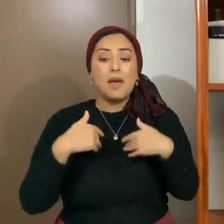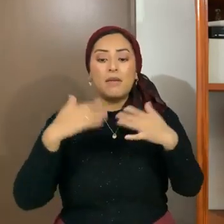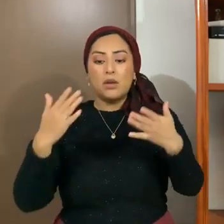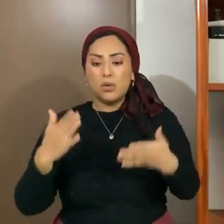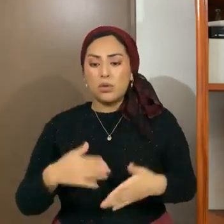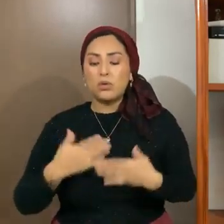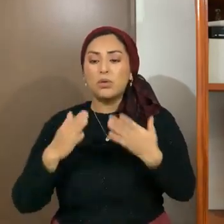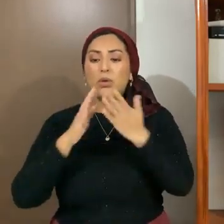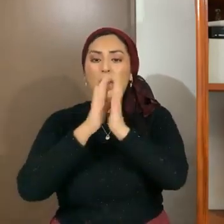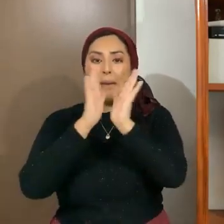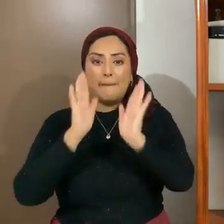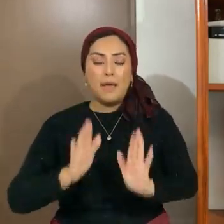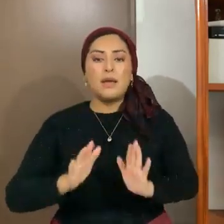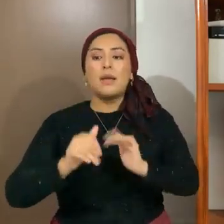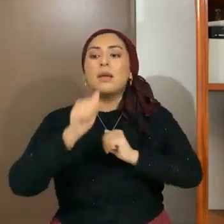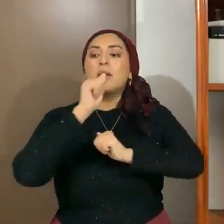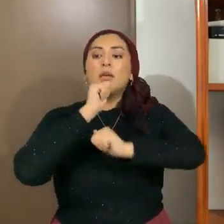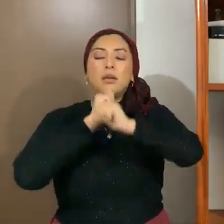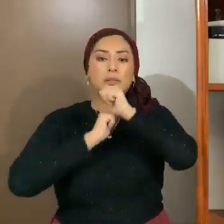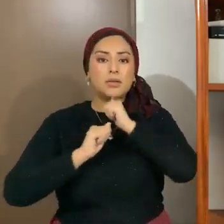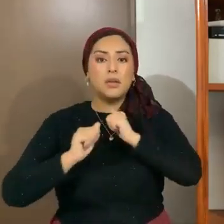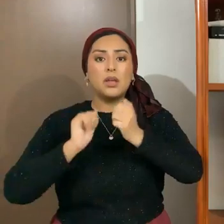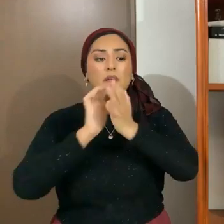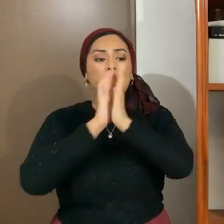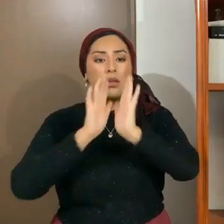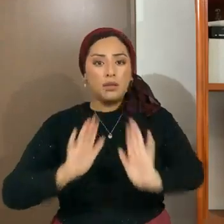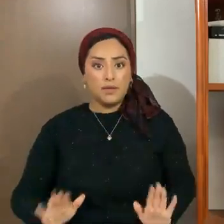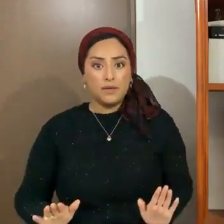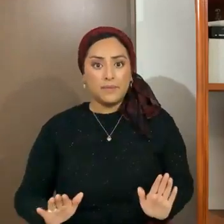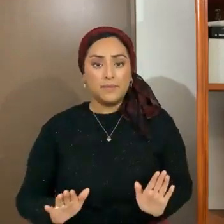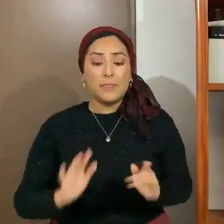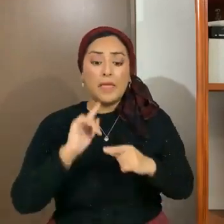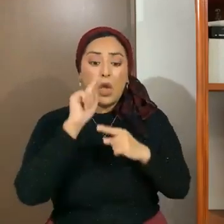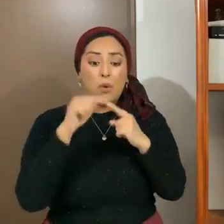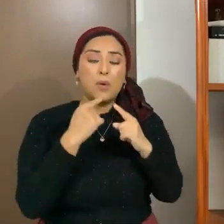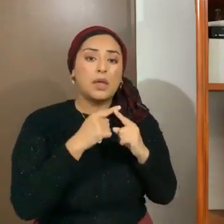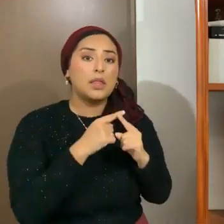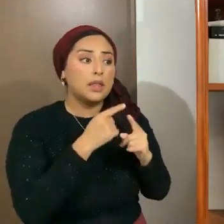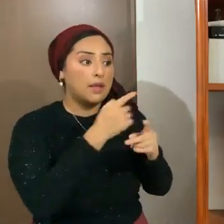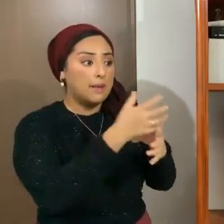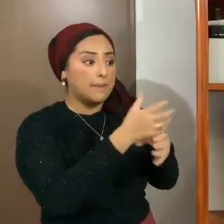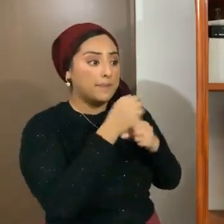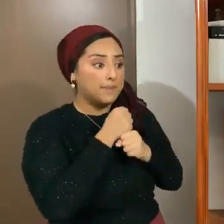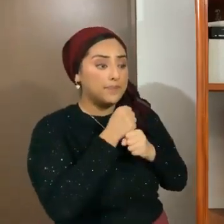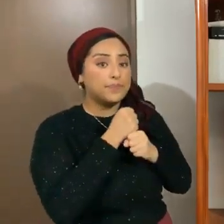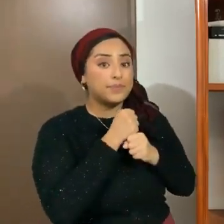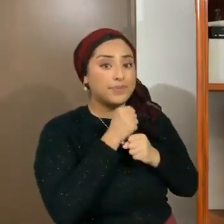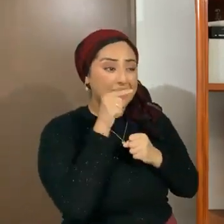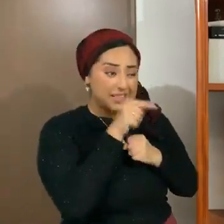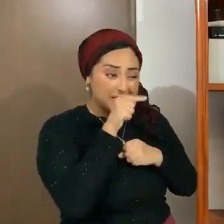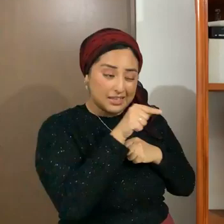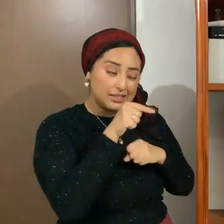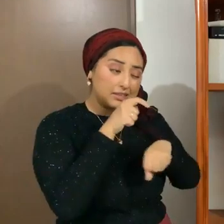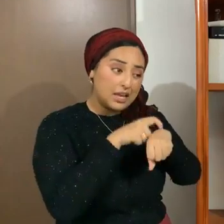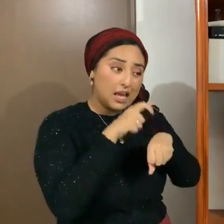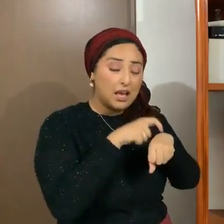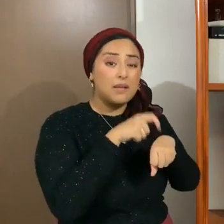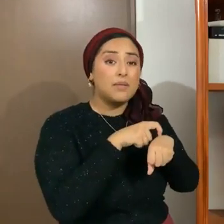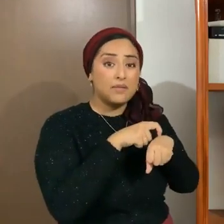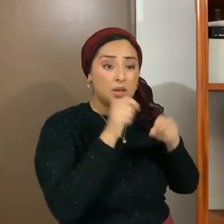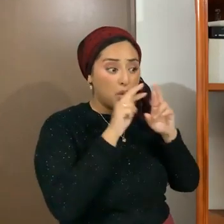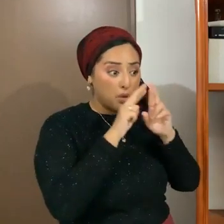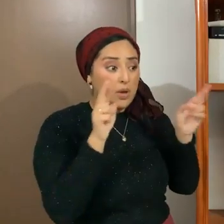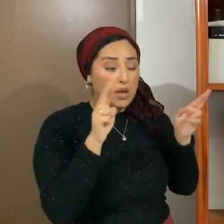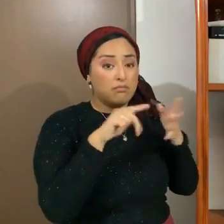paciencia, benignidad, templanza, dominio propio, mansedumbre, entonces cuando recibe una revelación es porque en ese momento ya